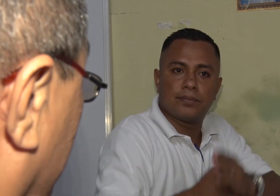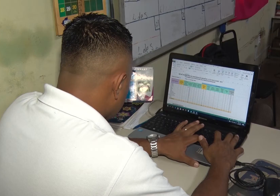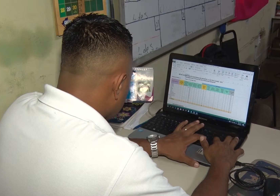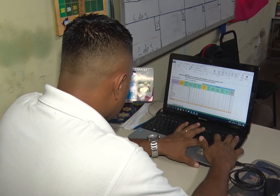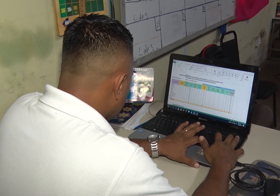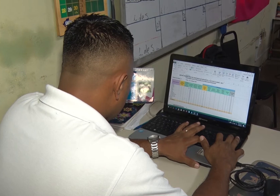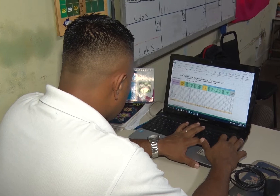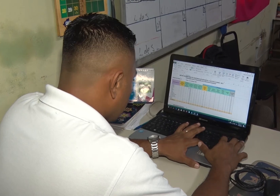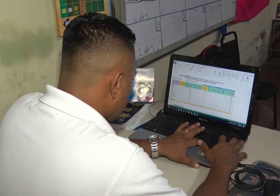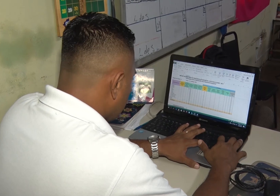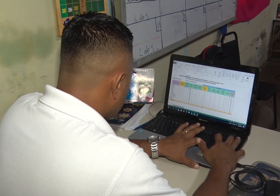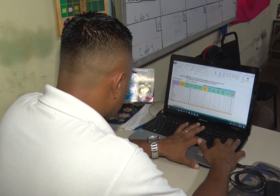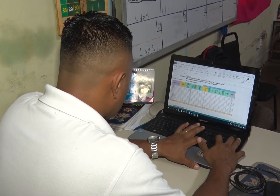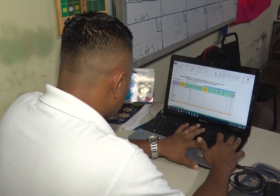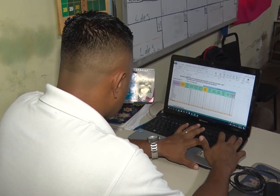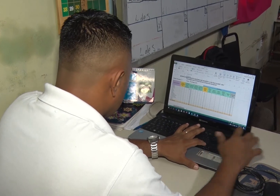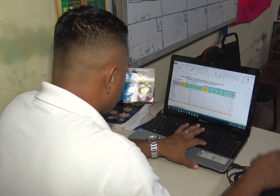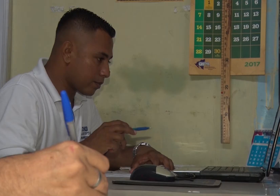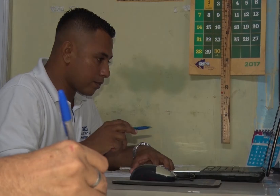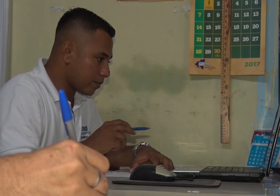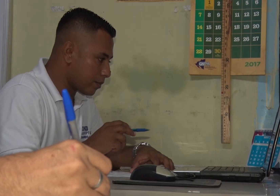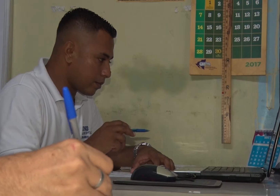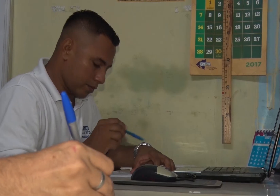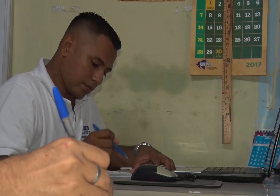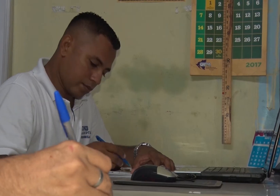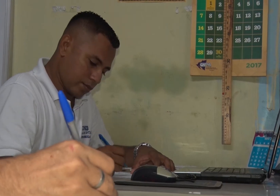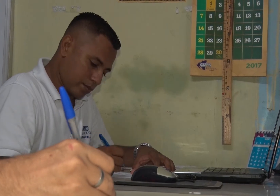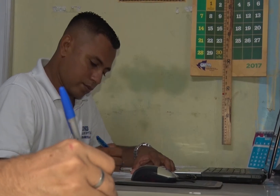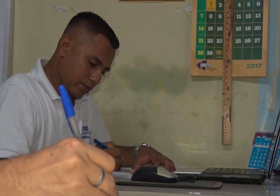de educación especial en la sede departamental del Ministerio de Educación en el